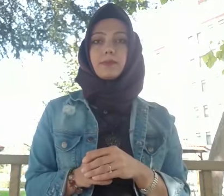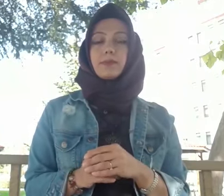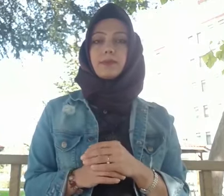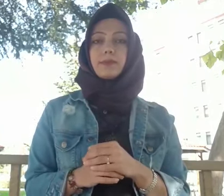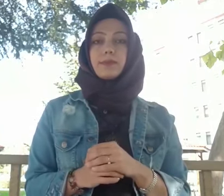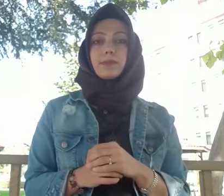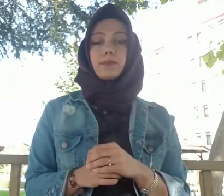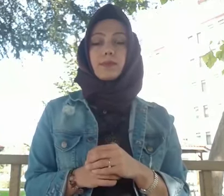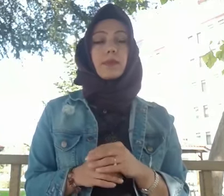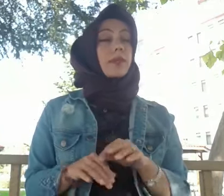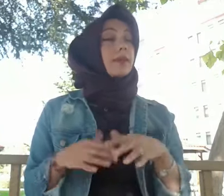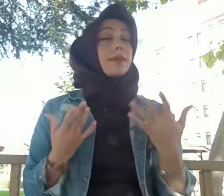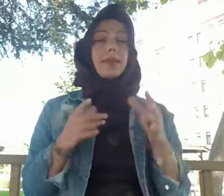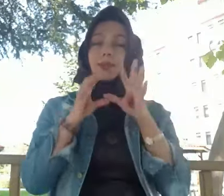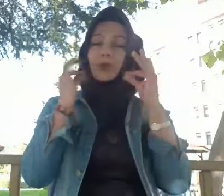Ne mutlu bana engelliyim.